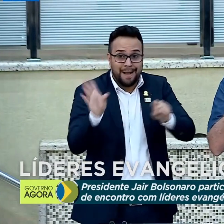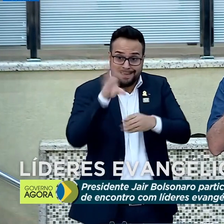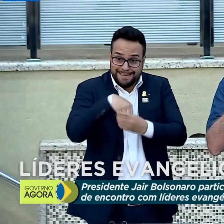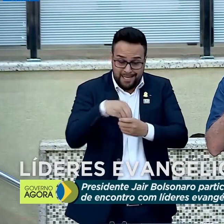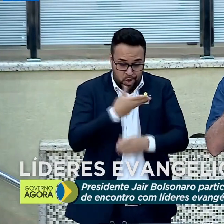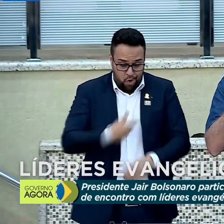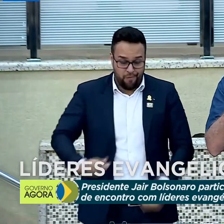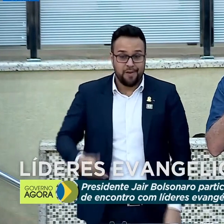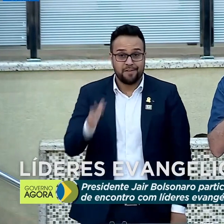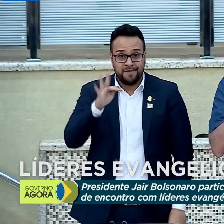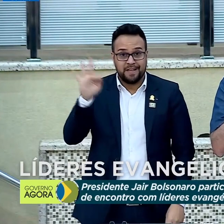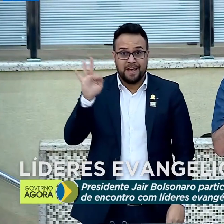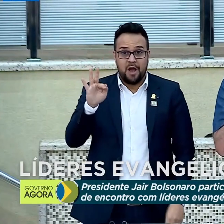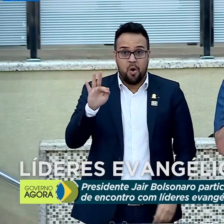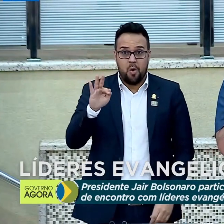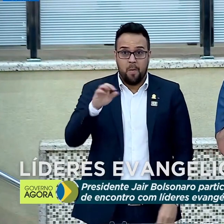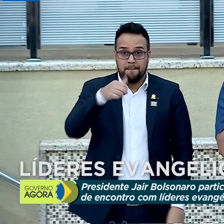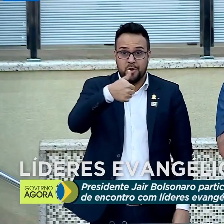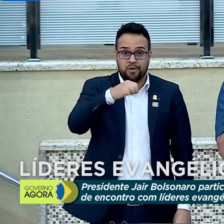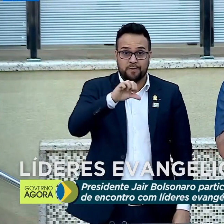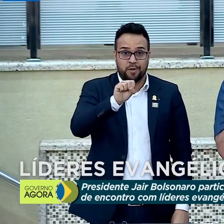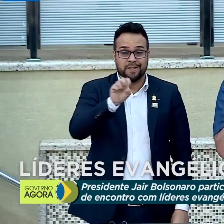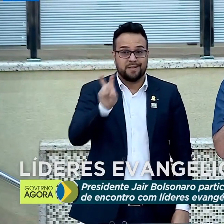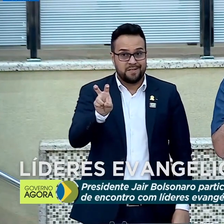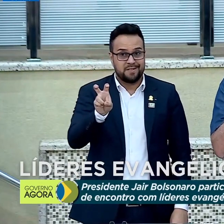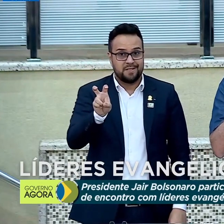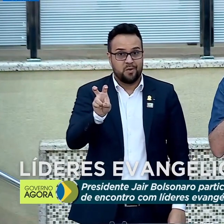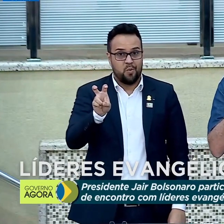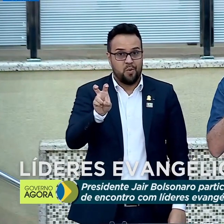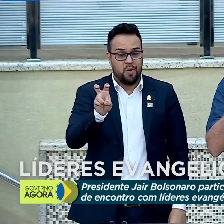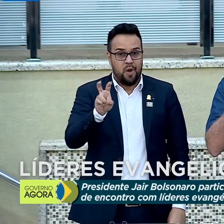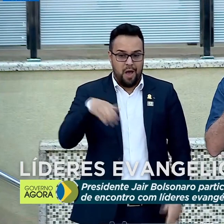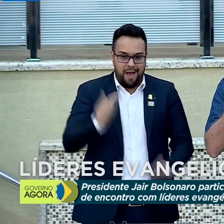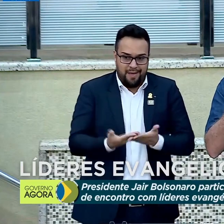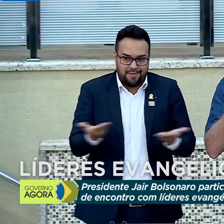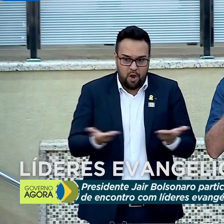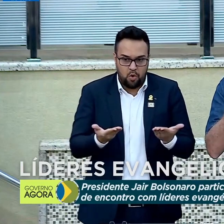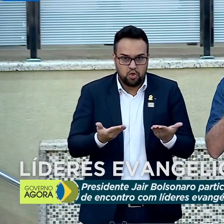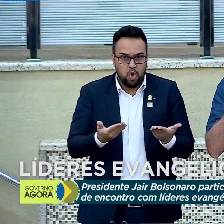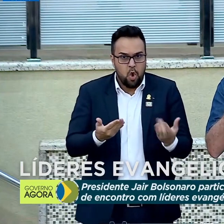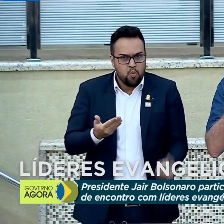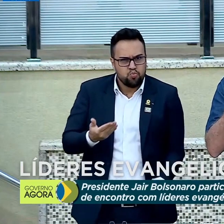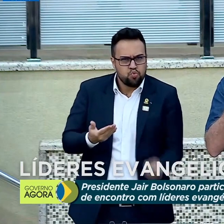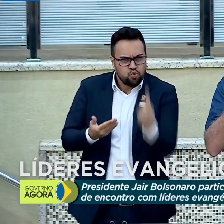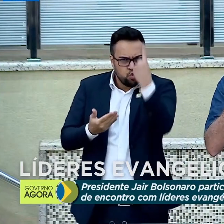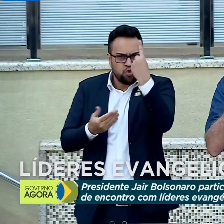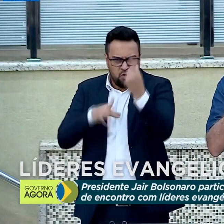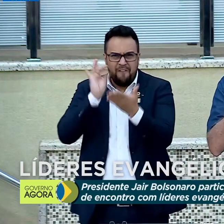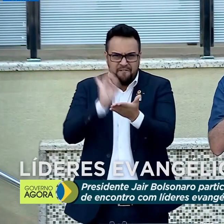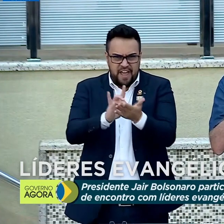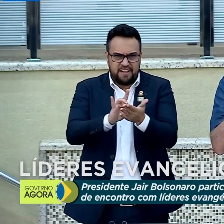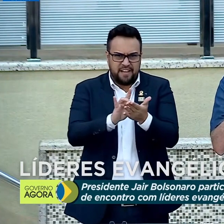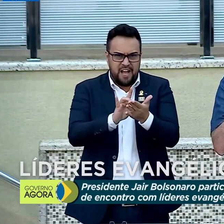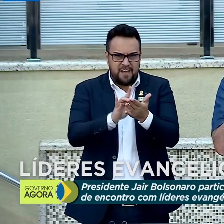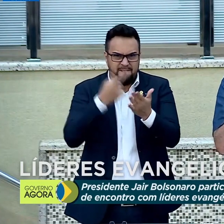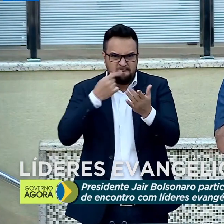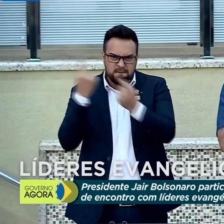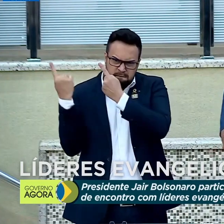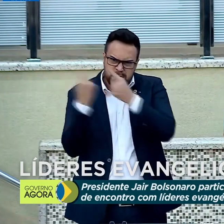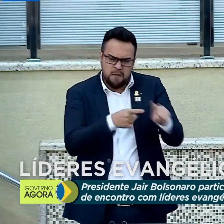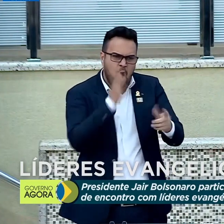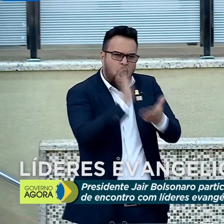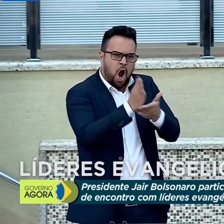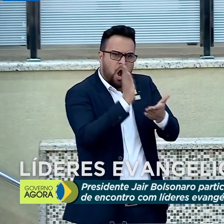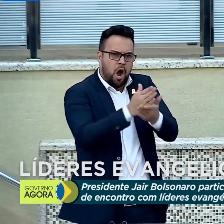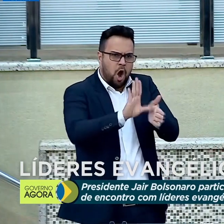de 85 para cá, o único que combateu de verdade fui eu. Não temos uma só denúncia